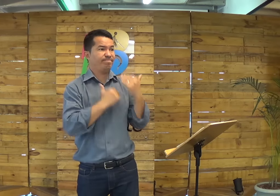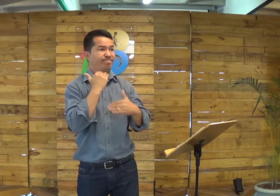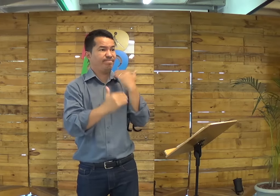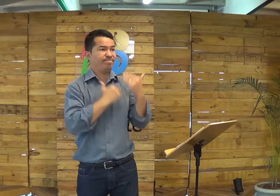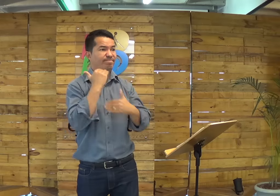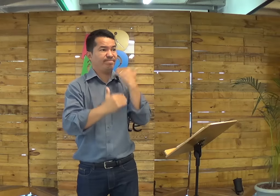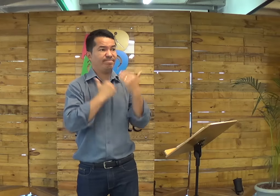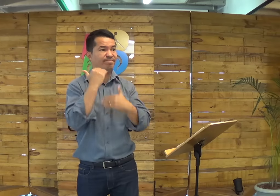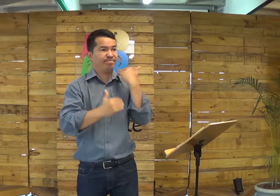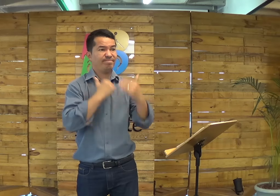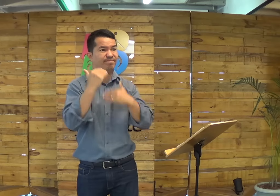pessoas